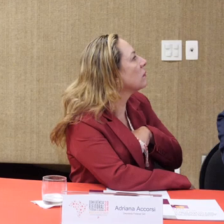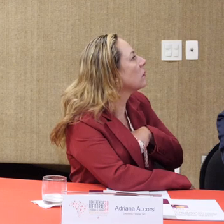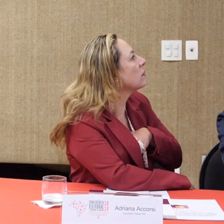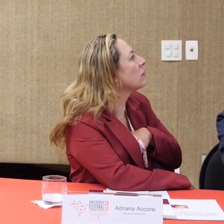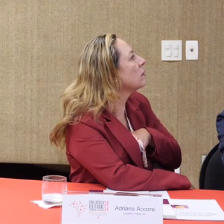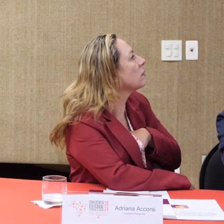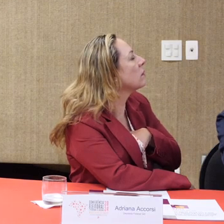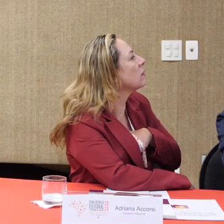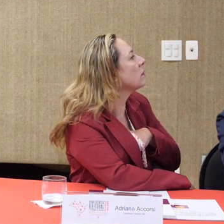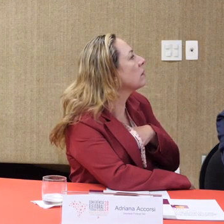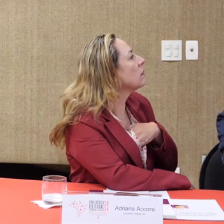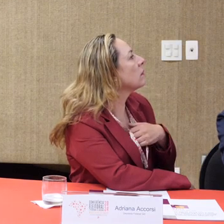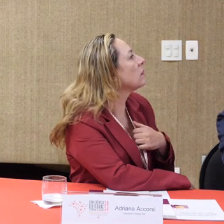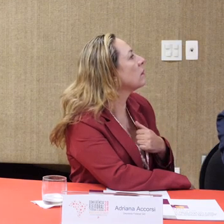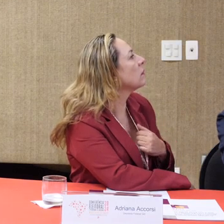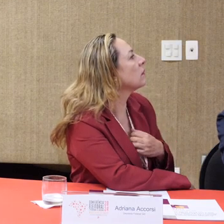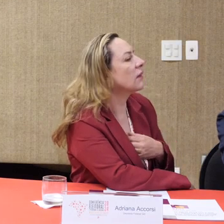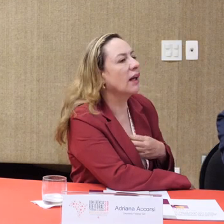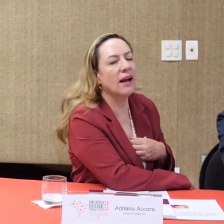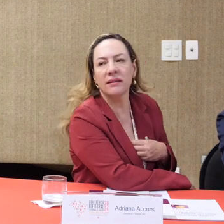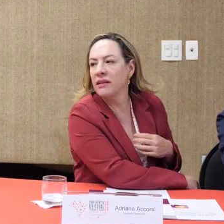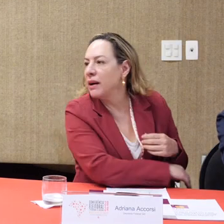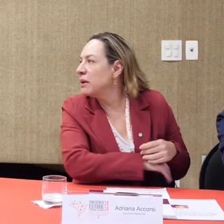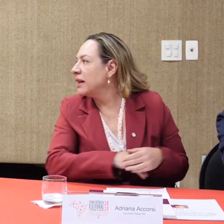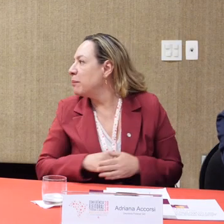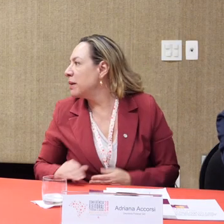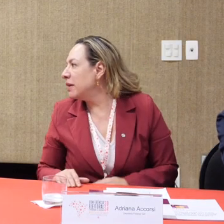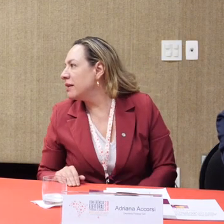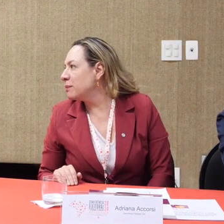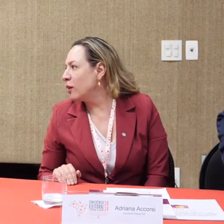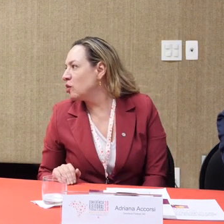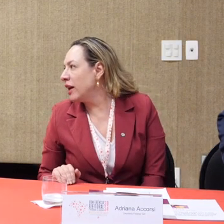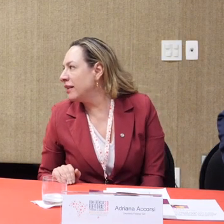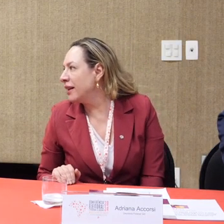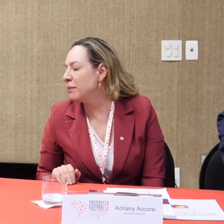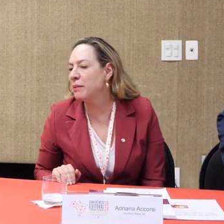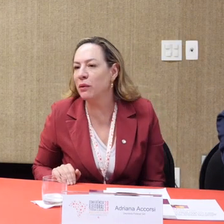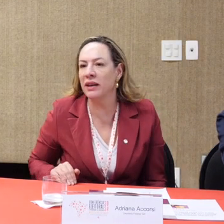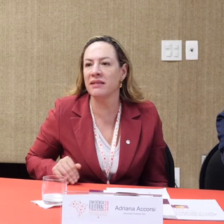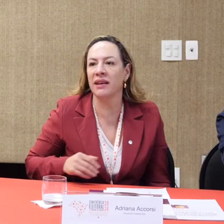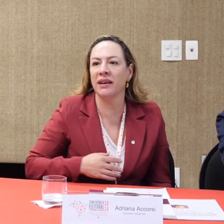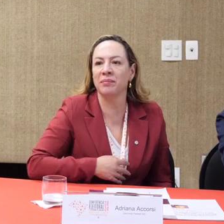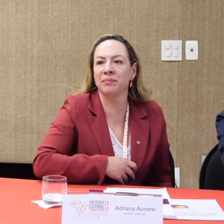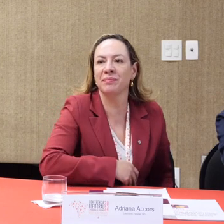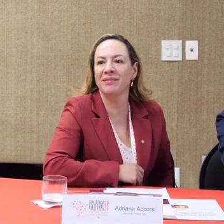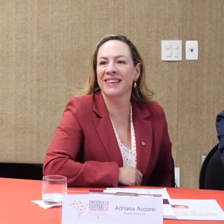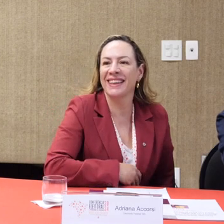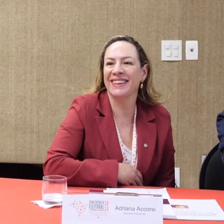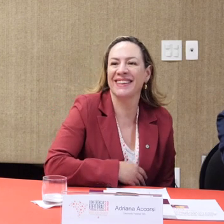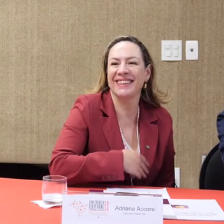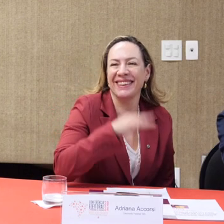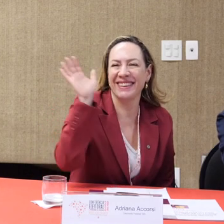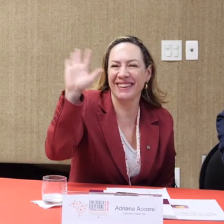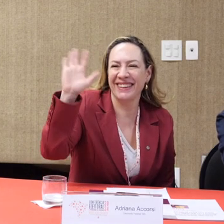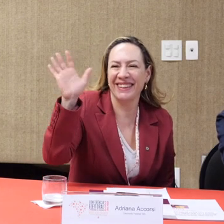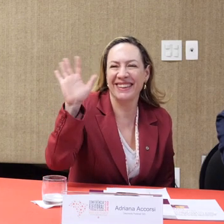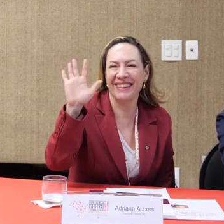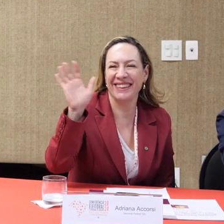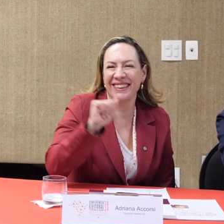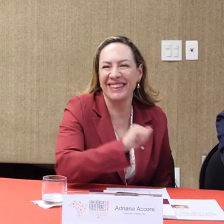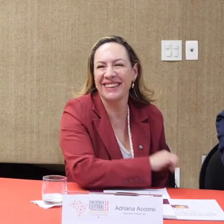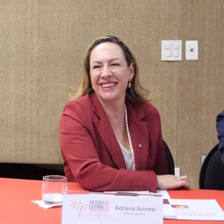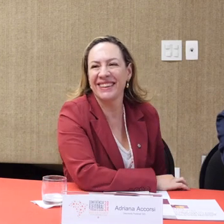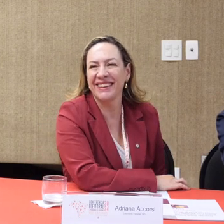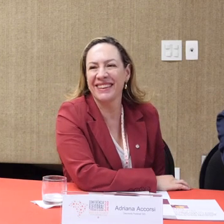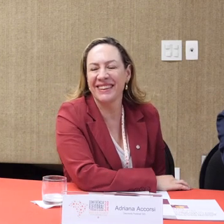Paz foi reconhecido como uma das melhores iniciativas de prevenção à violência no ambiente escolar do Brasil, pelo Ministério